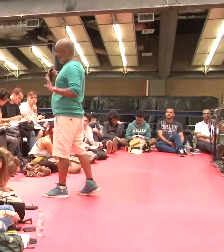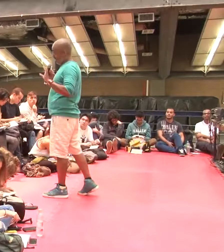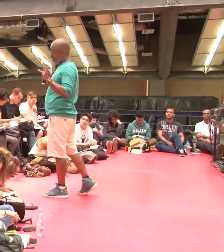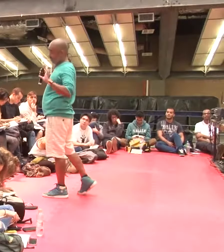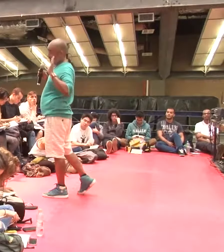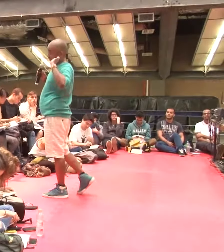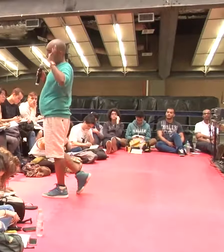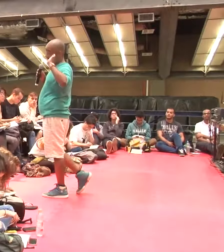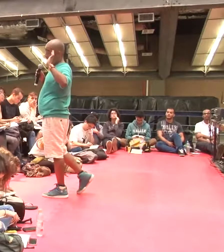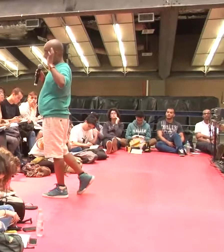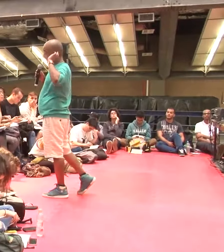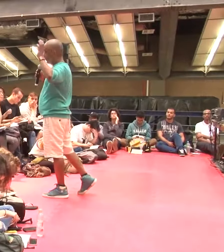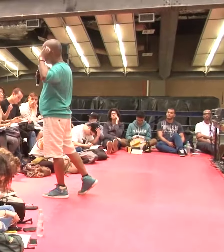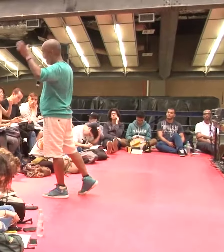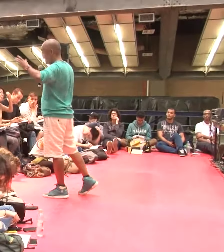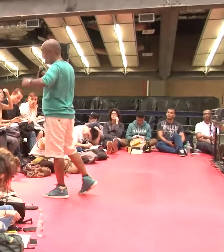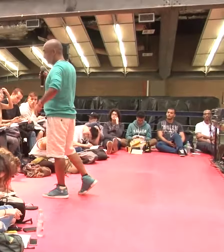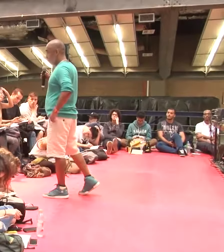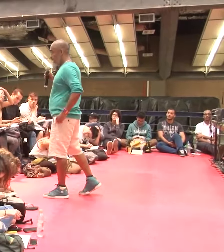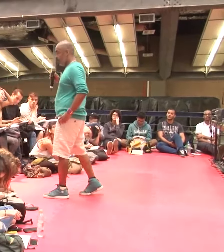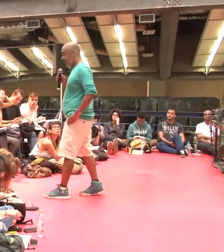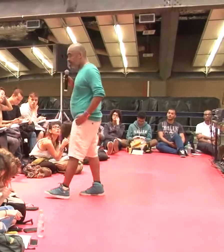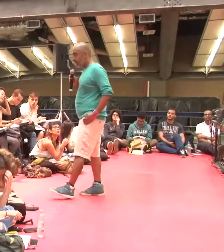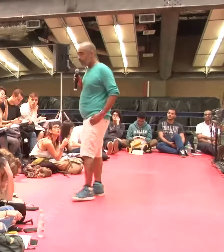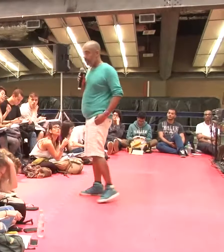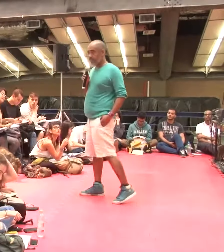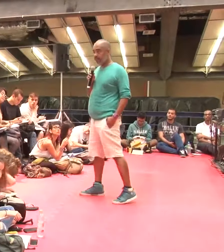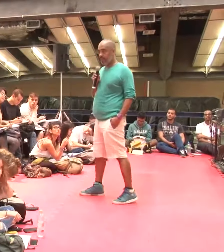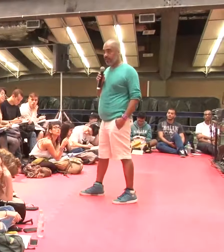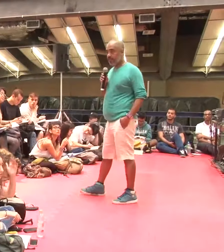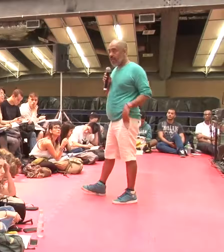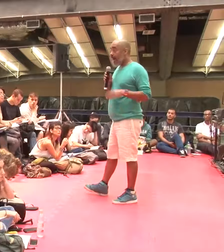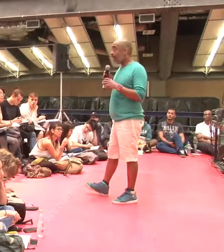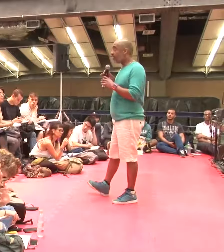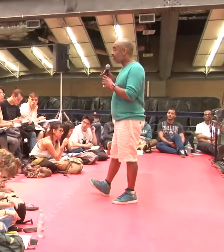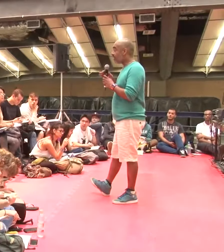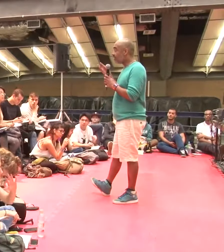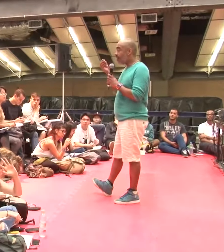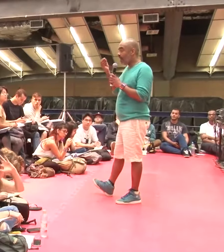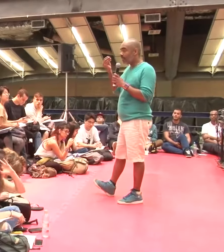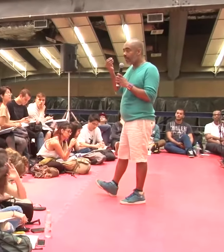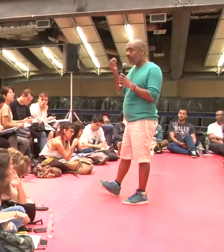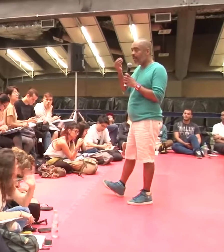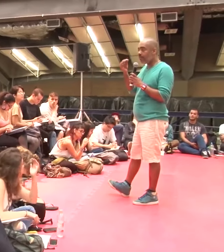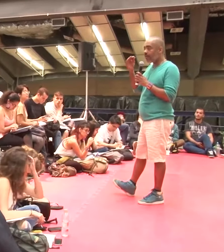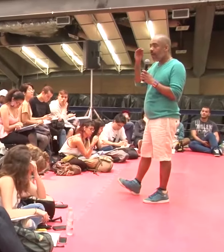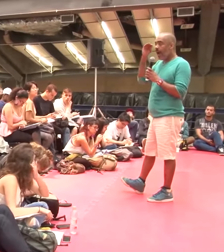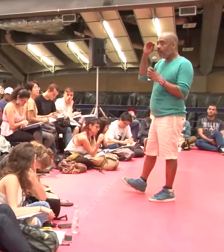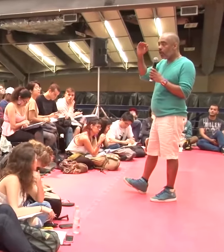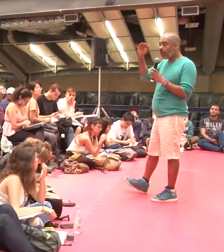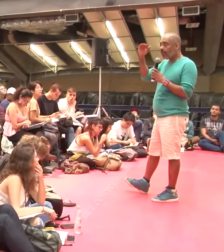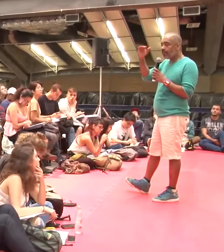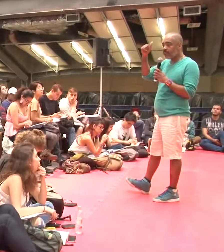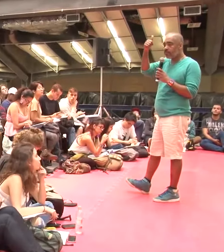E esse detalhe aí tem a ver com o próprio fim de Bertoleza. Né? A partir desse momento em que ele tem